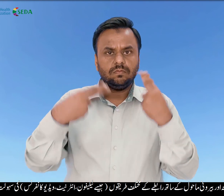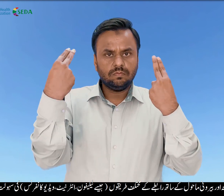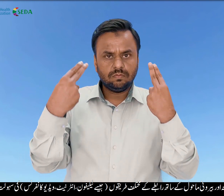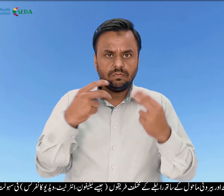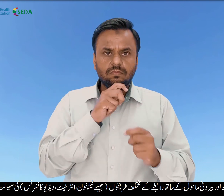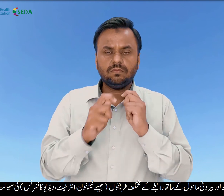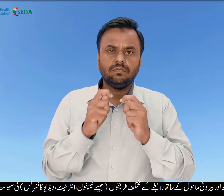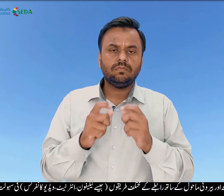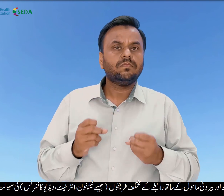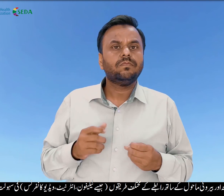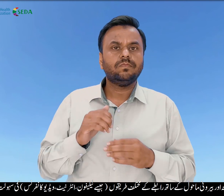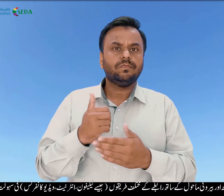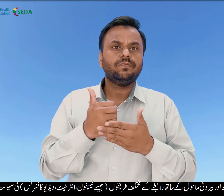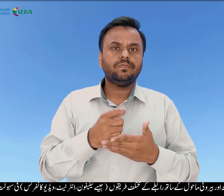ویڈیو کانفرنس کی سہولت دیں۔